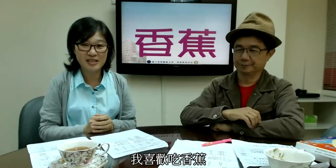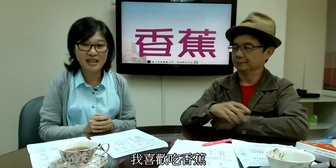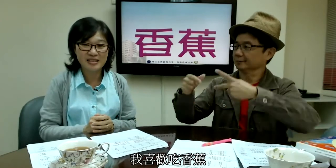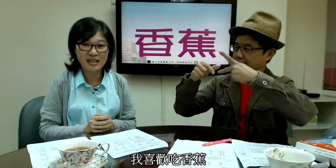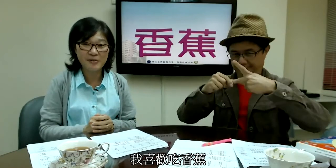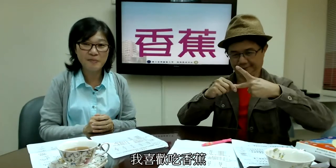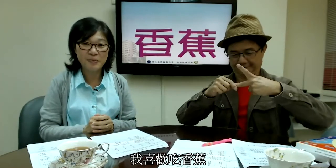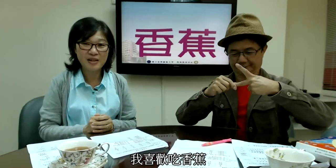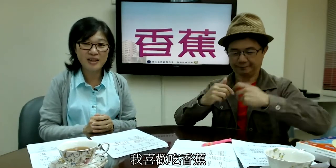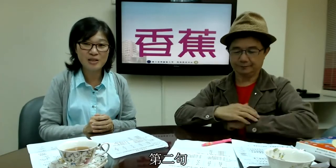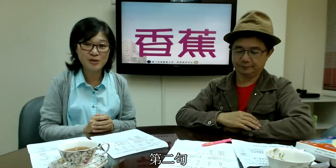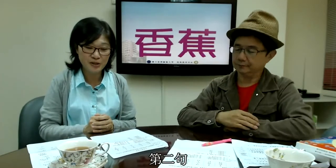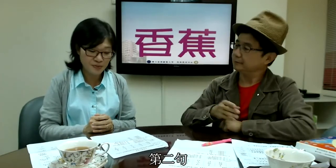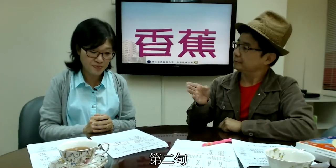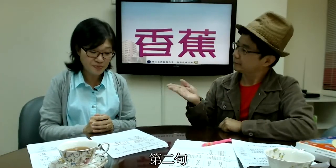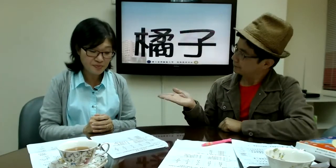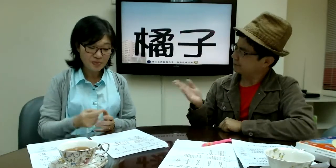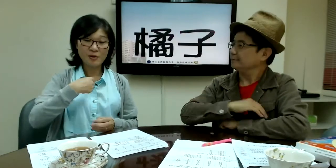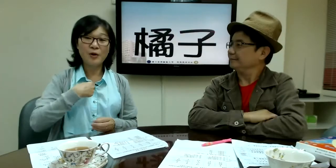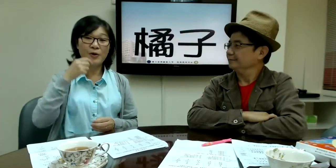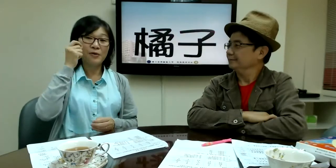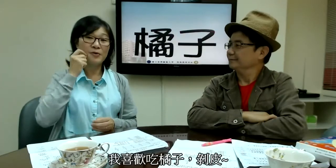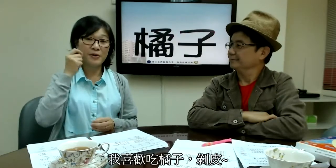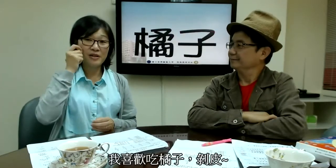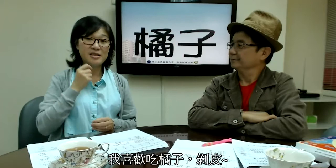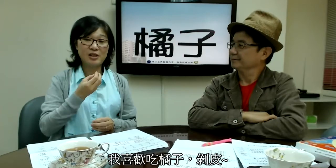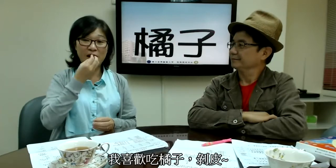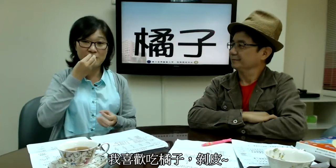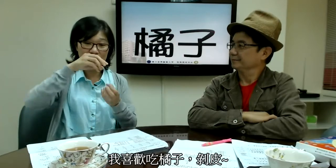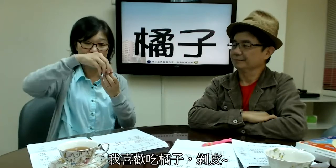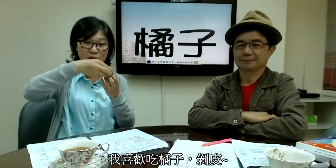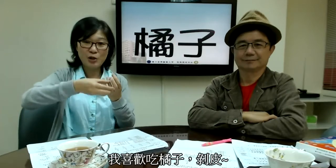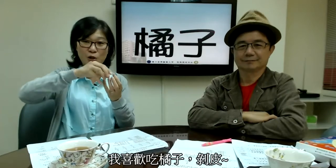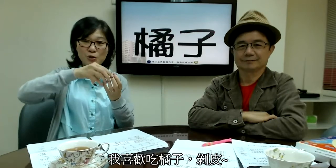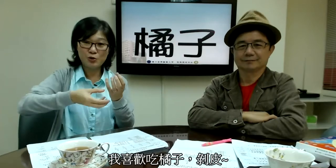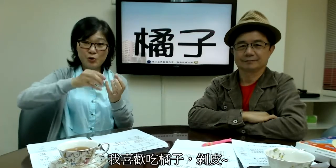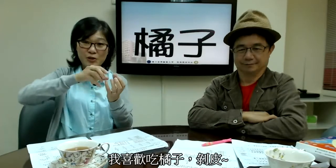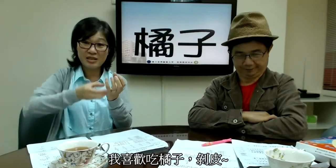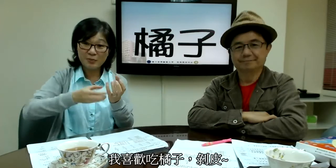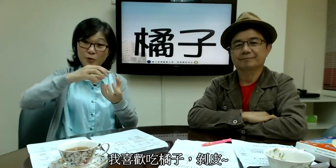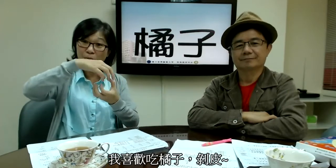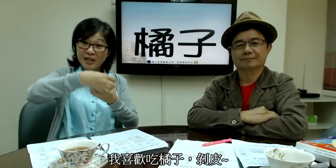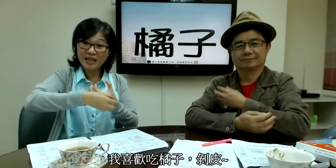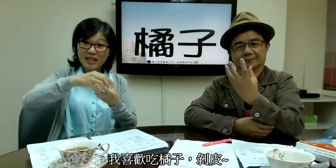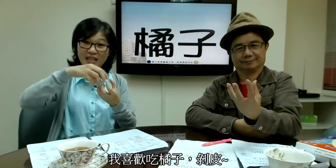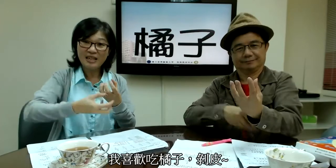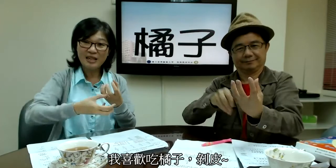香蕉。第二句，我喜欢吃橘子剥皮，